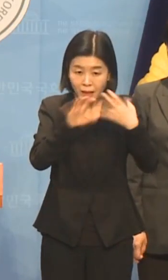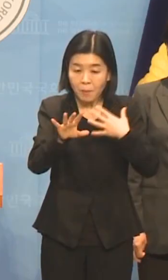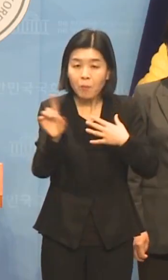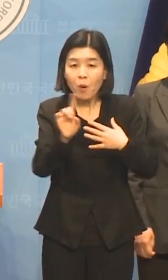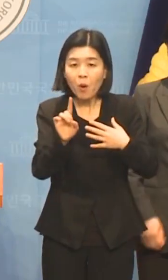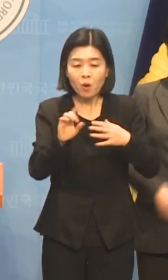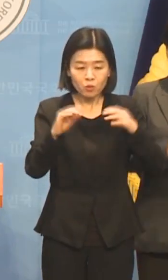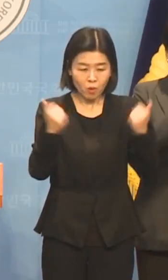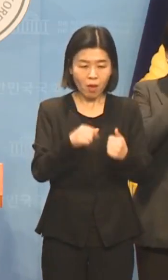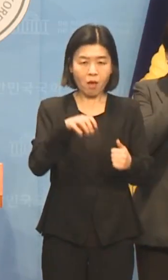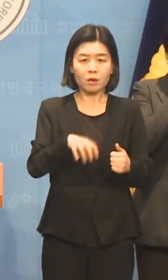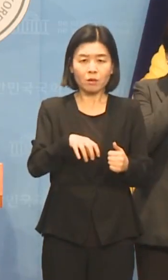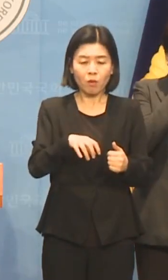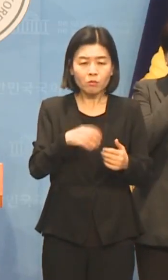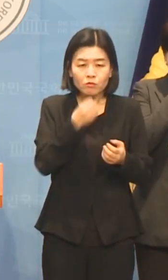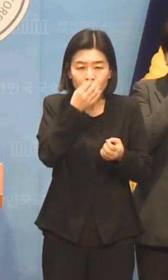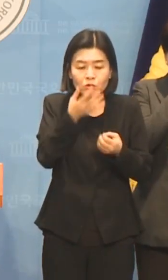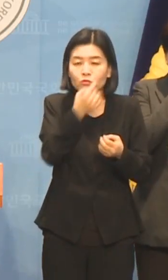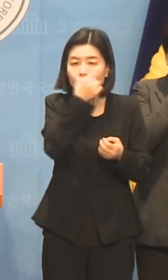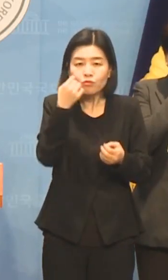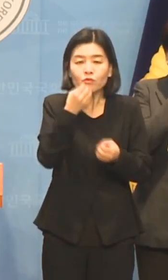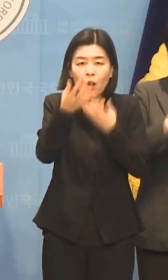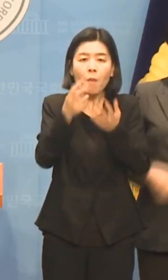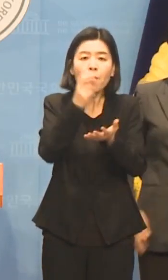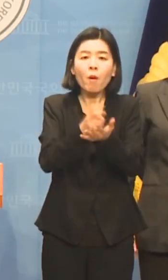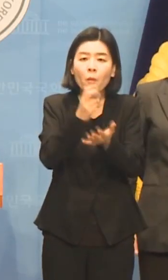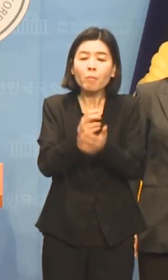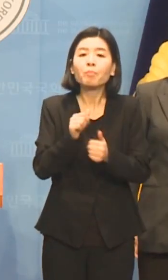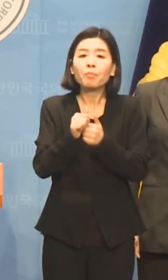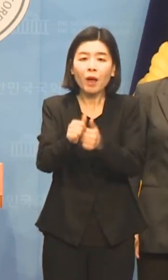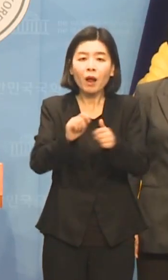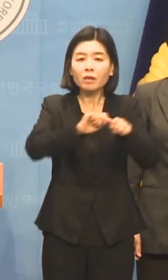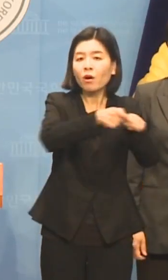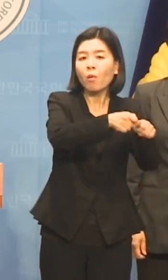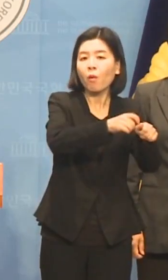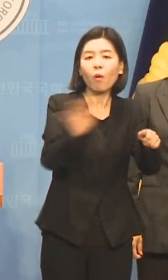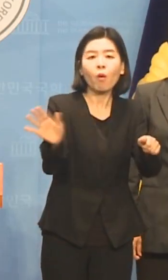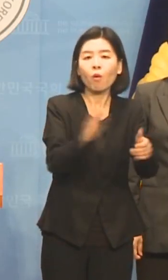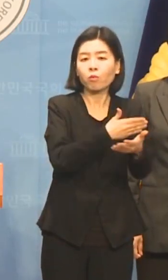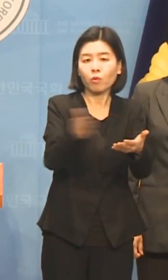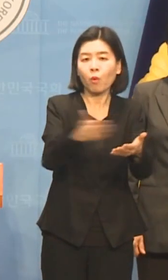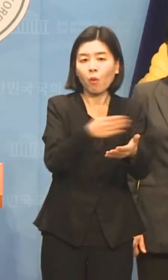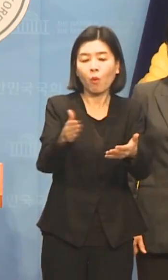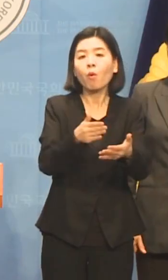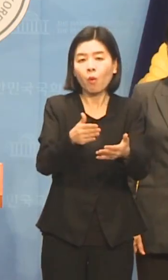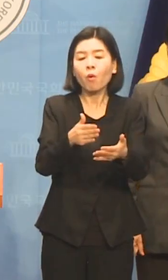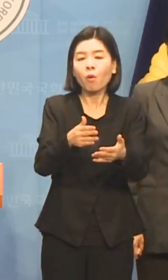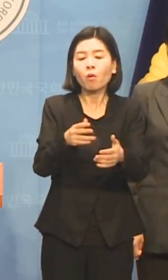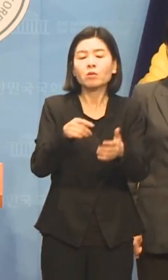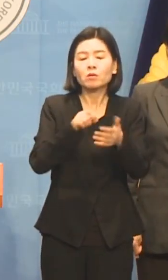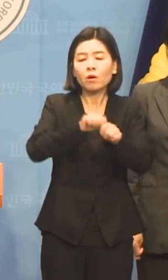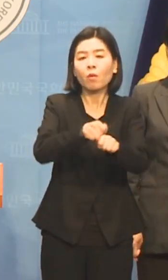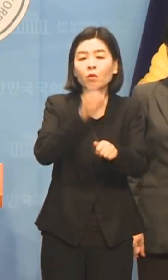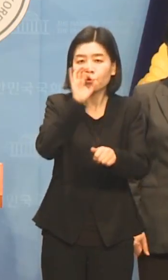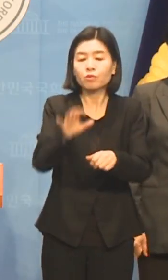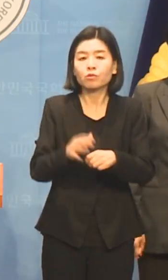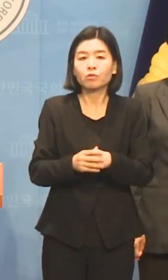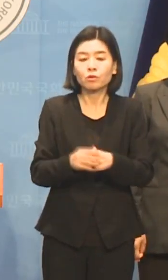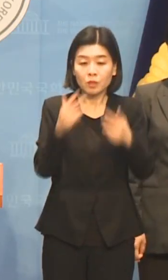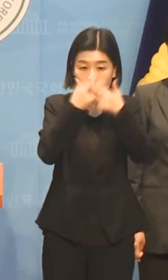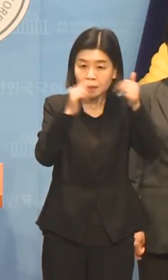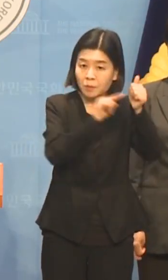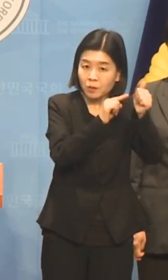증언 감정 등에 관한 법률에 따라 별도의 처벌 규정이 없는 한 처벌할 수 없습니다. 이러한 이유로 이재명